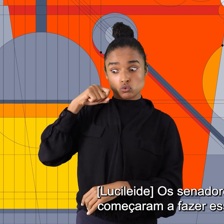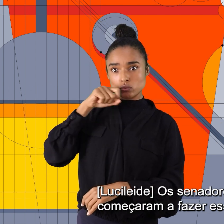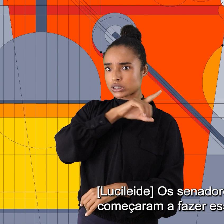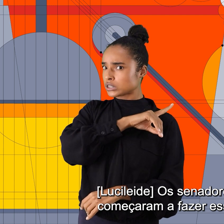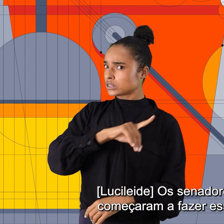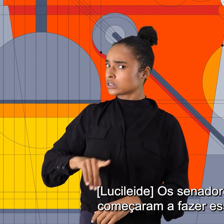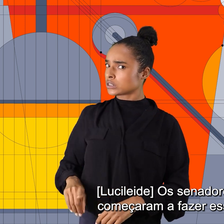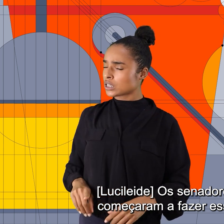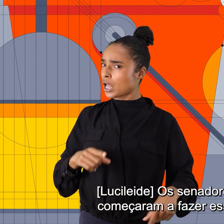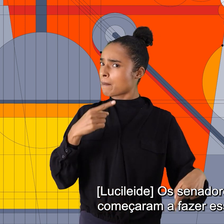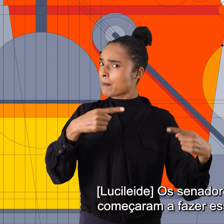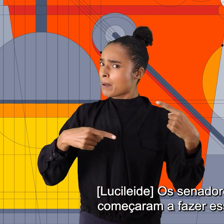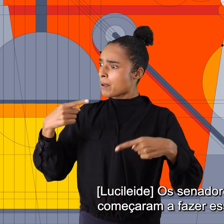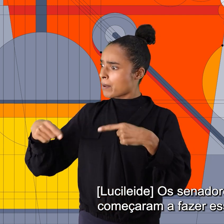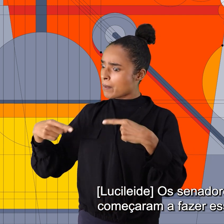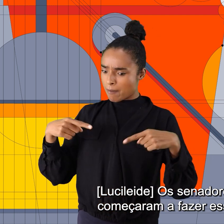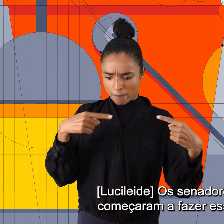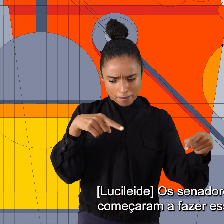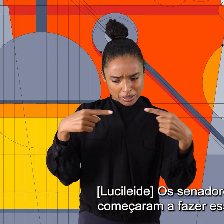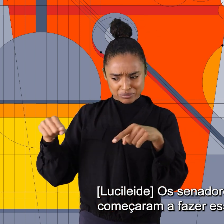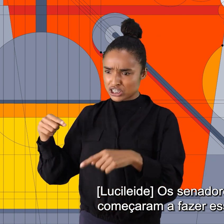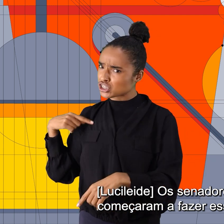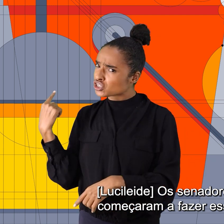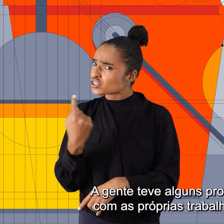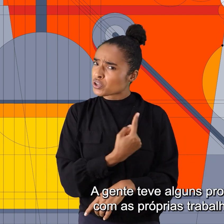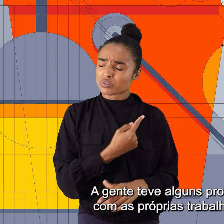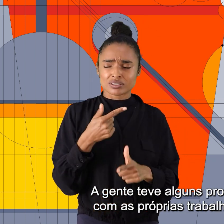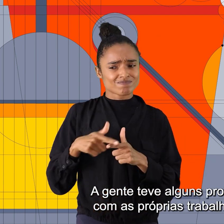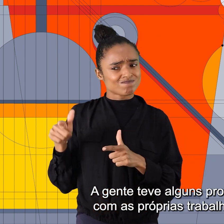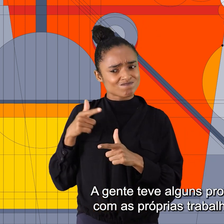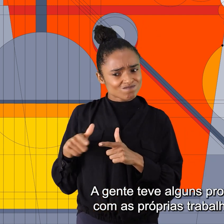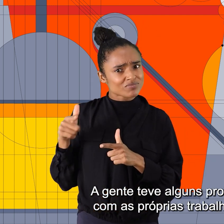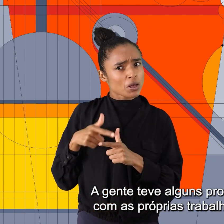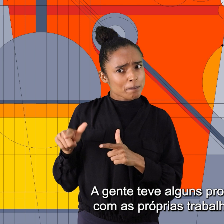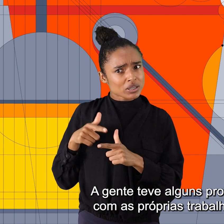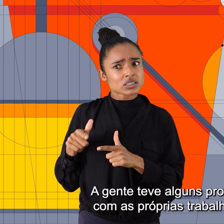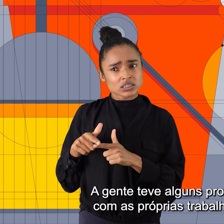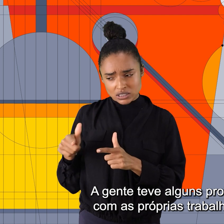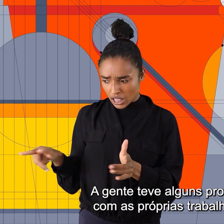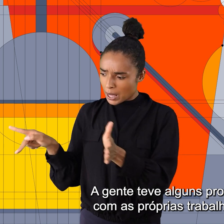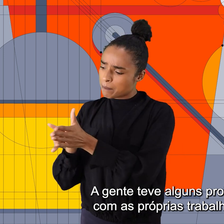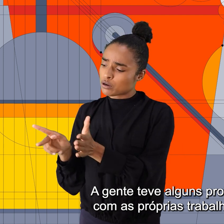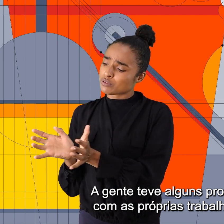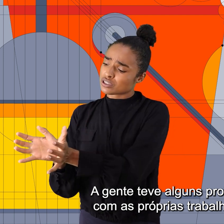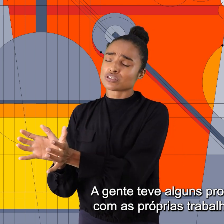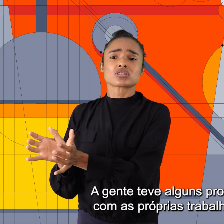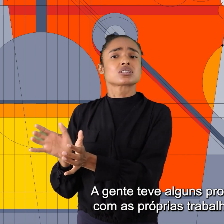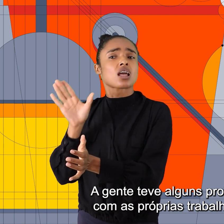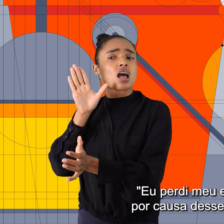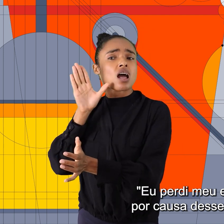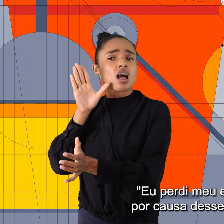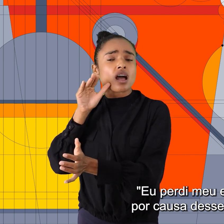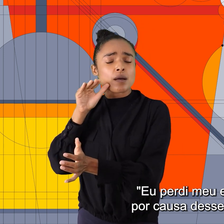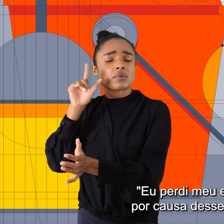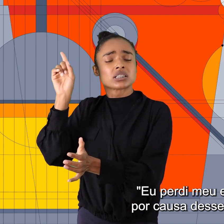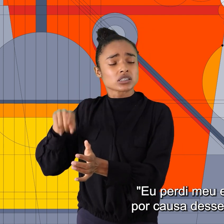Os senadores e deputados começaram a fazer essa mesma fala. A gente teve alguns problemas no início com as próprias trabalhadoras de dizer: